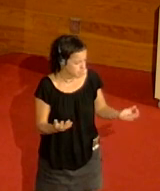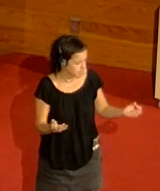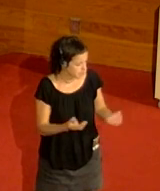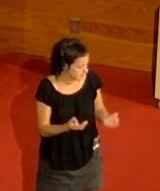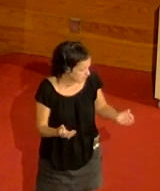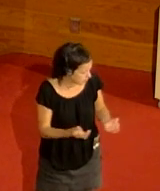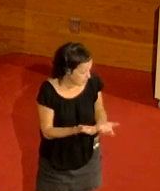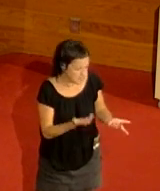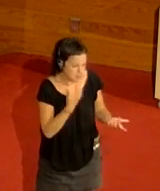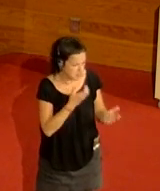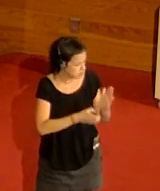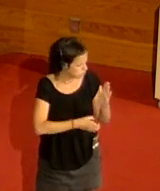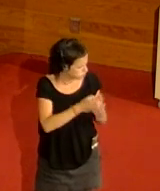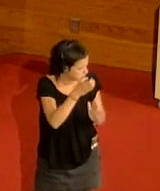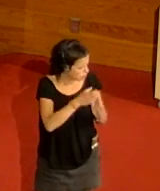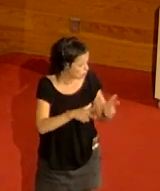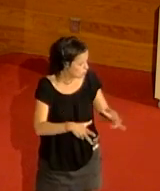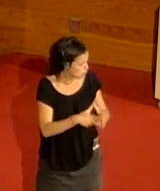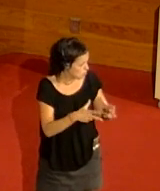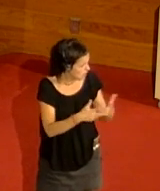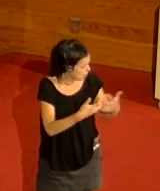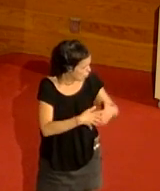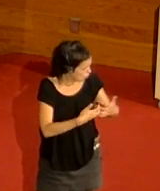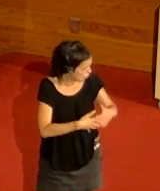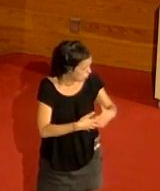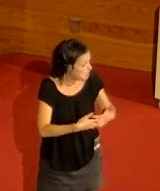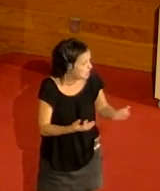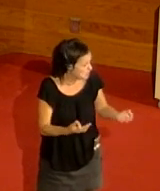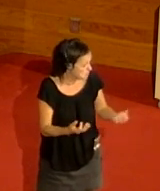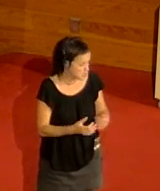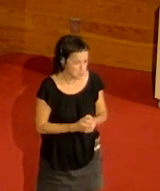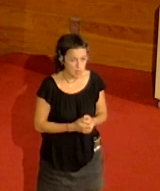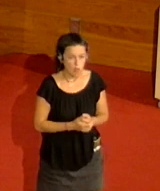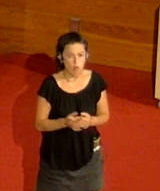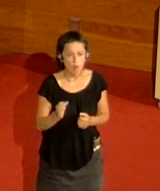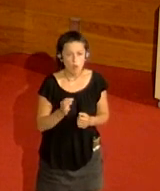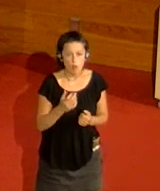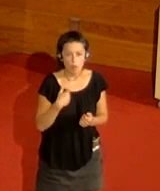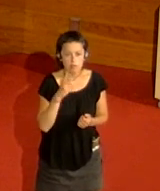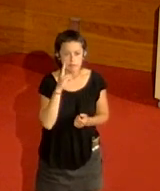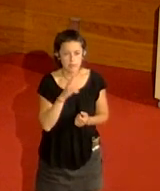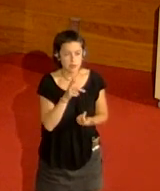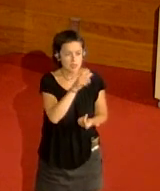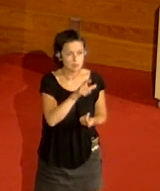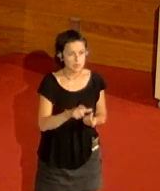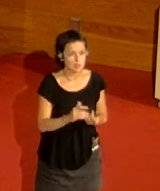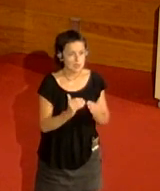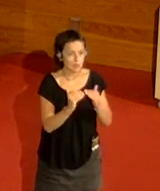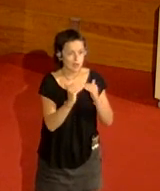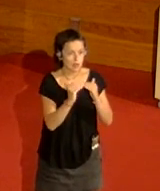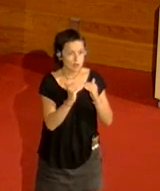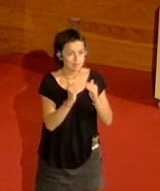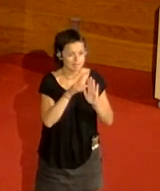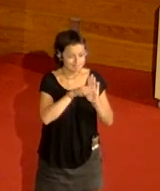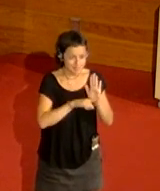funciona el ascensor social y cuando seguimos viendo que que las personas no no pueden seguir aspirando a a mejorar sus